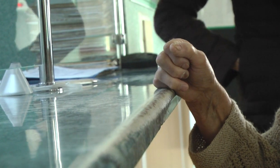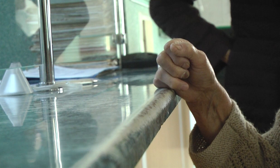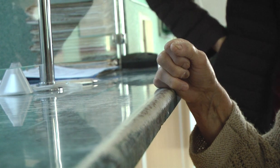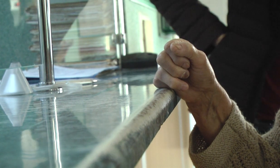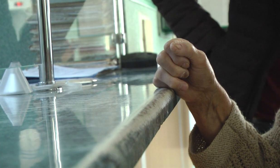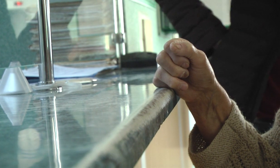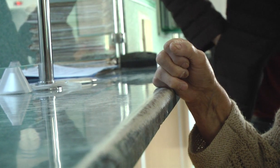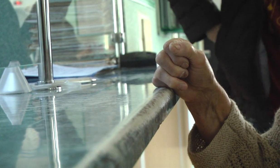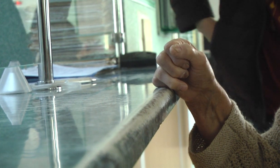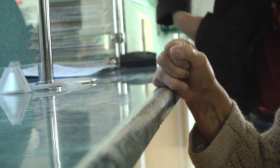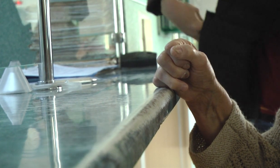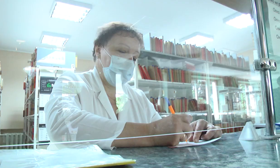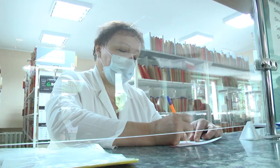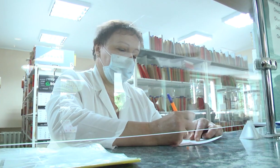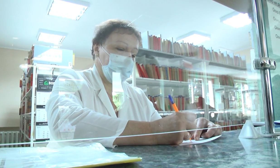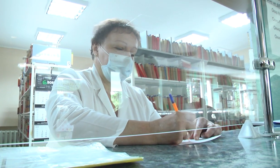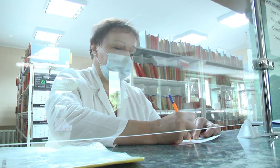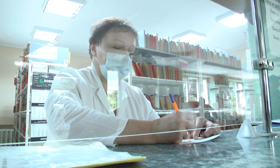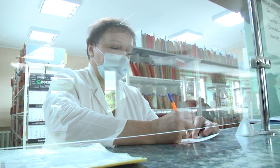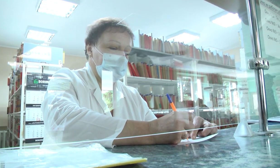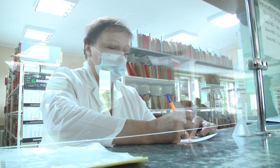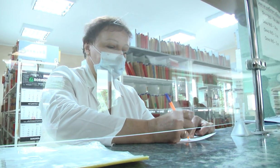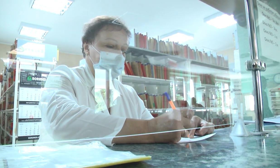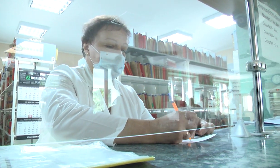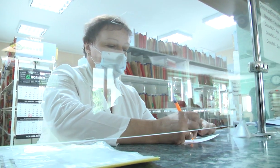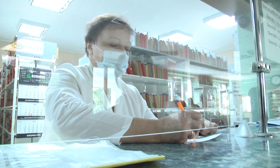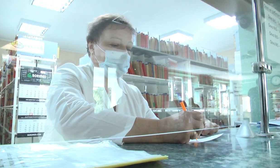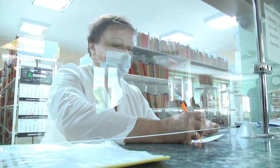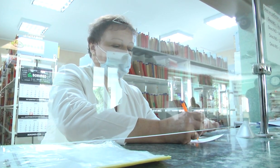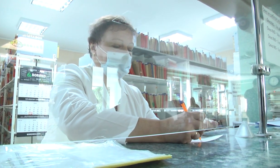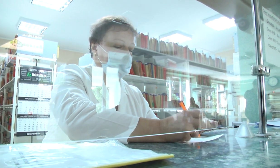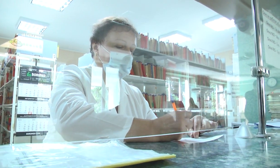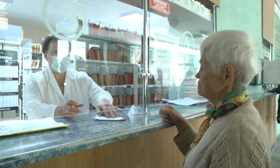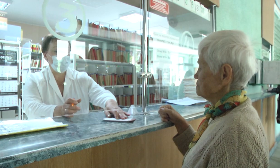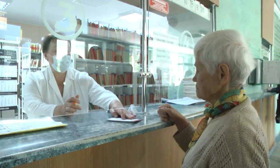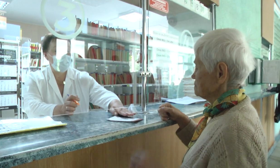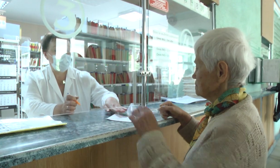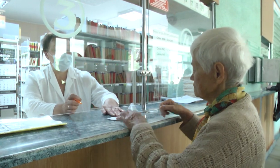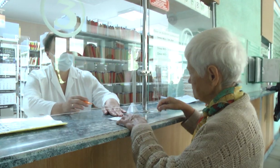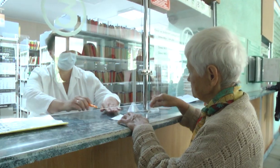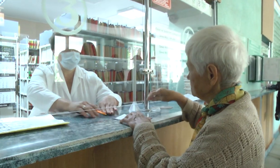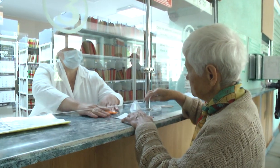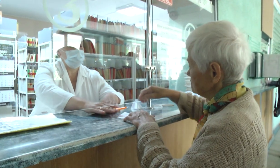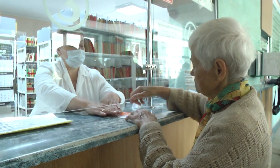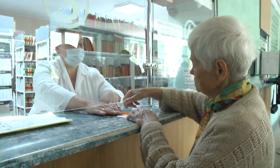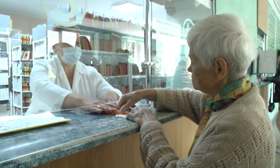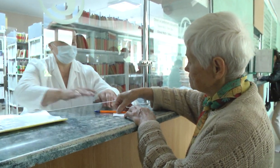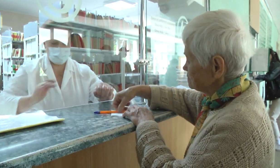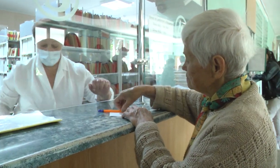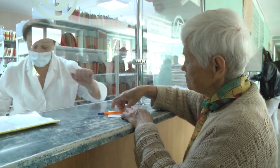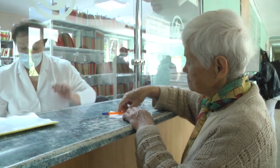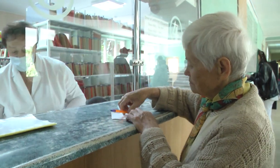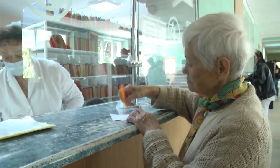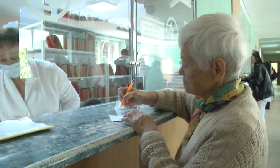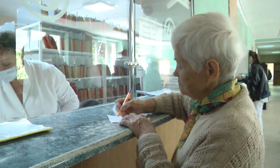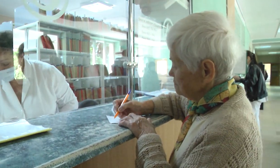по слуху приходилось брать с собой сурдопереводчика и приходить с ним за документами или консультацией, или самому писать на листочке и отдавать его